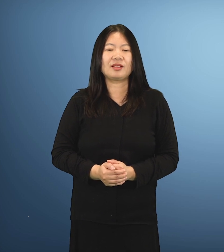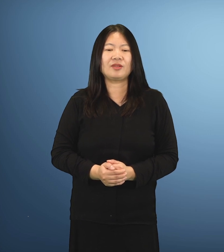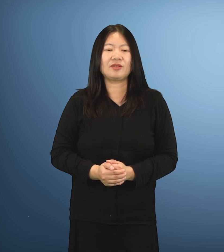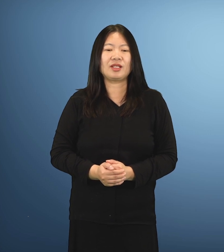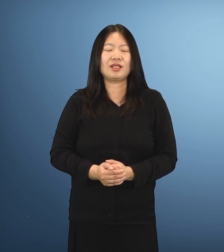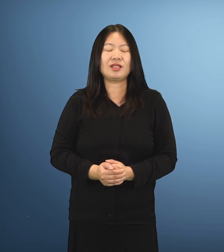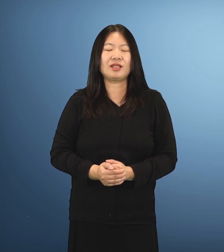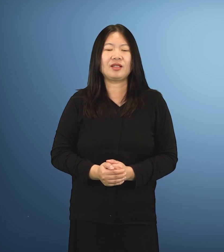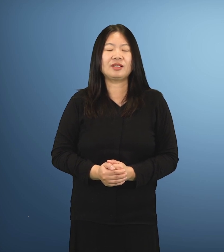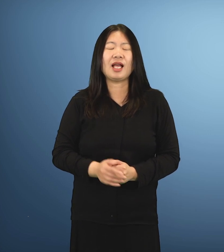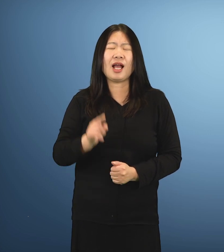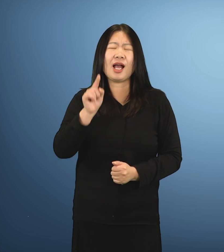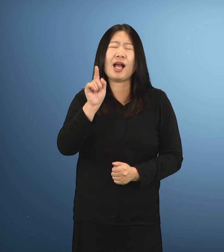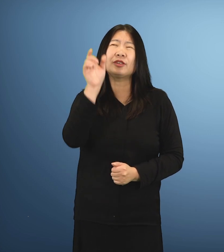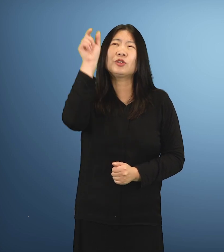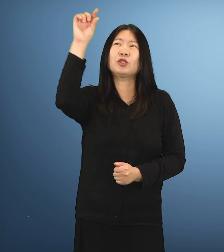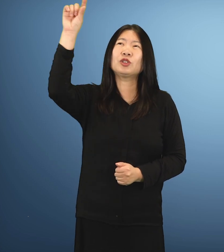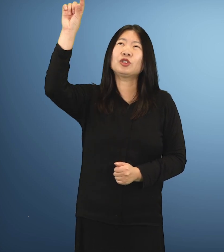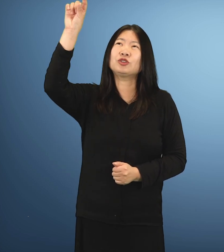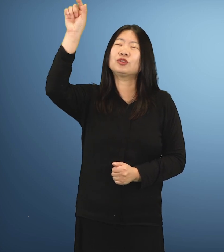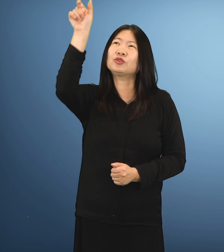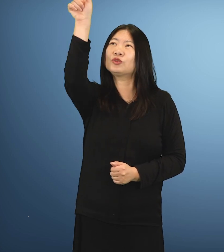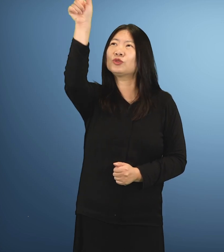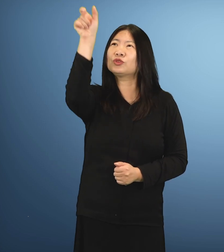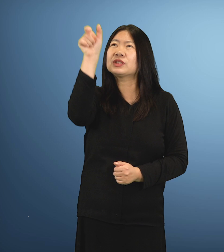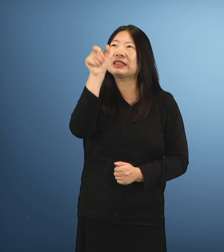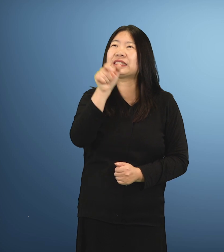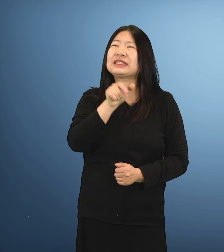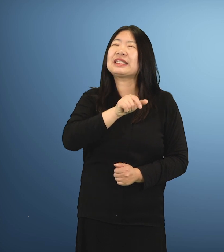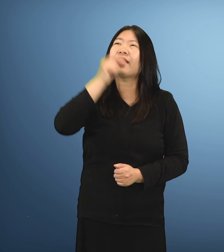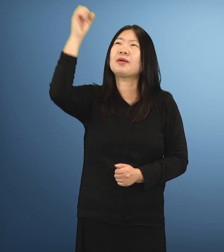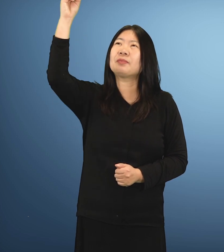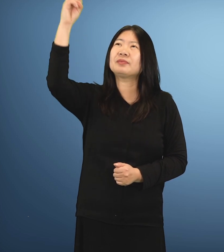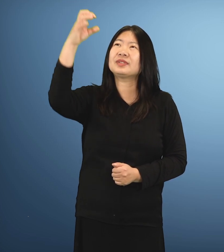한 줄기 빛보내